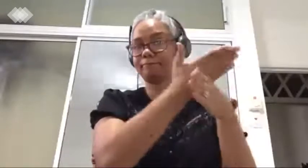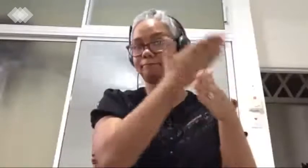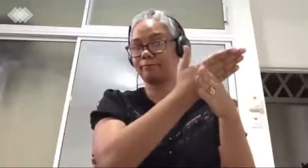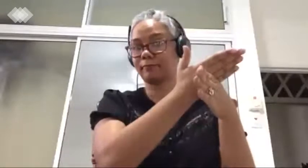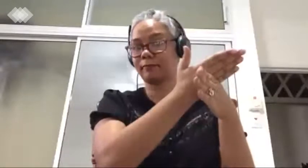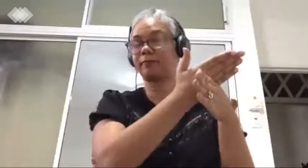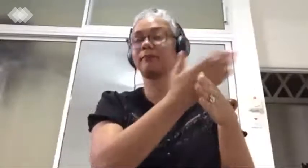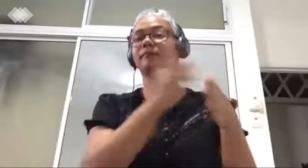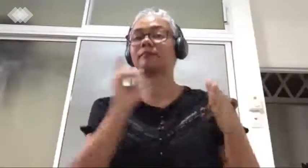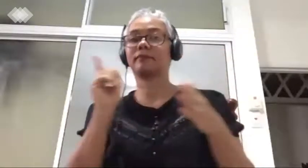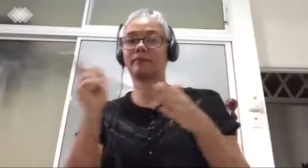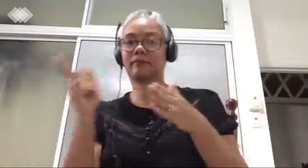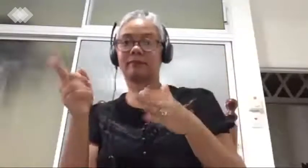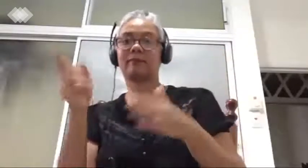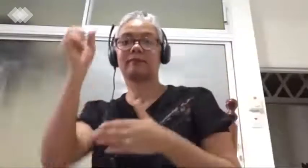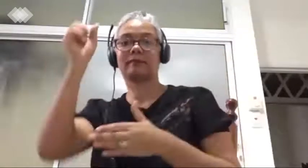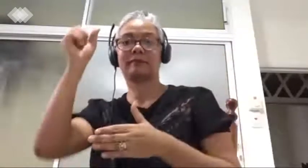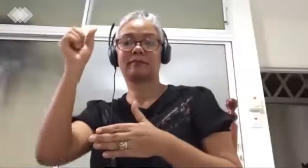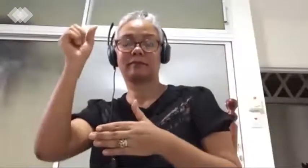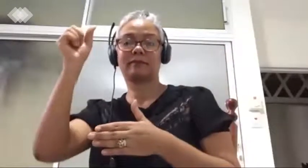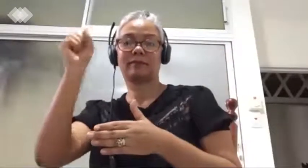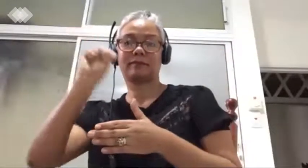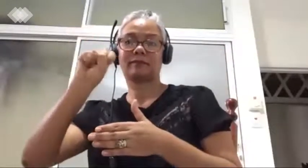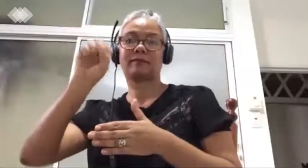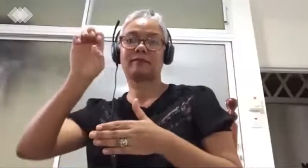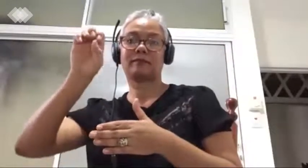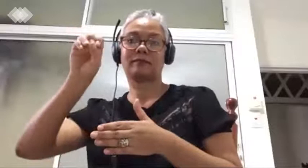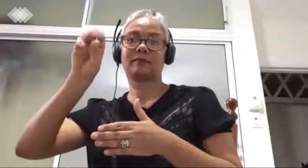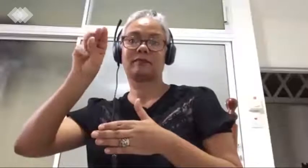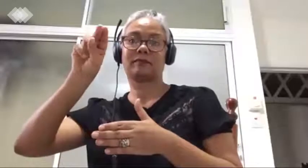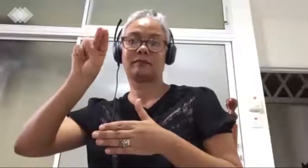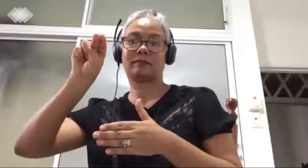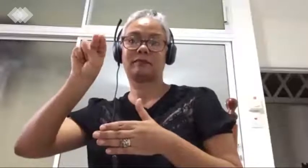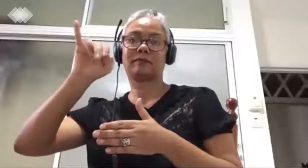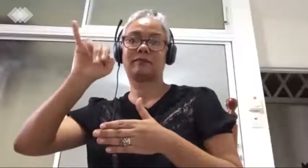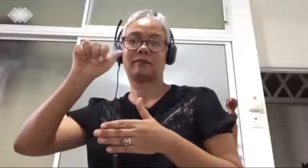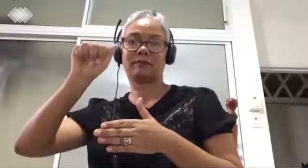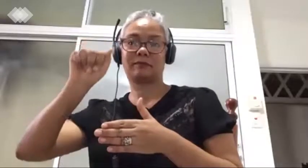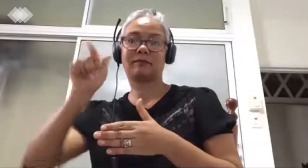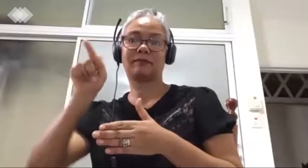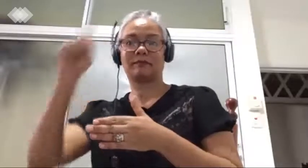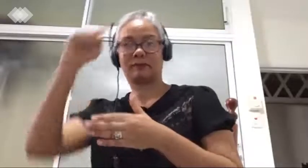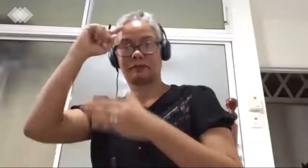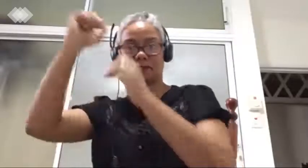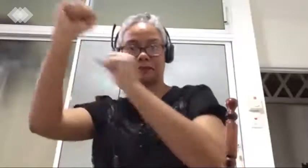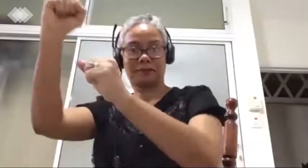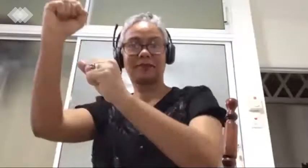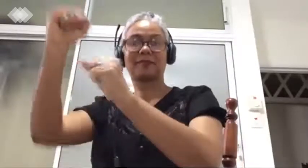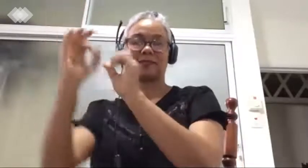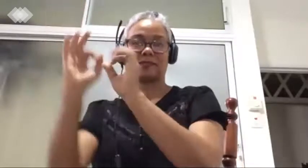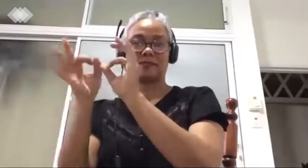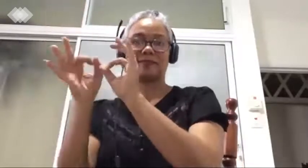la licenciada Sonia como presidenta del Infoiles y